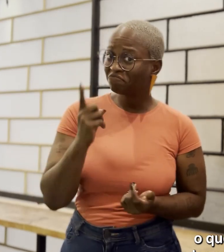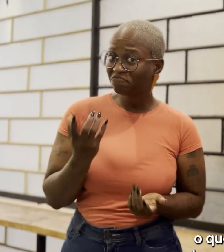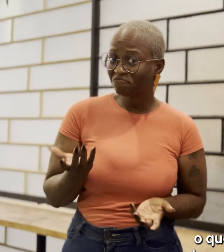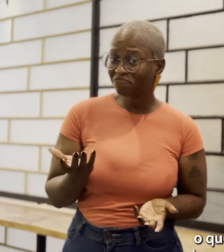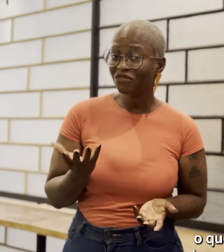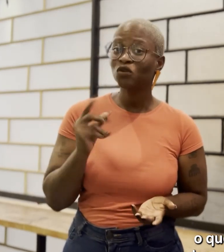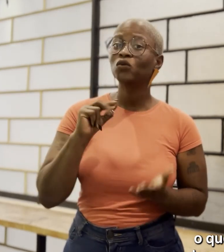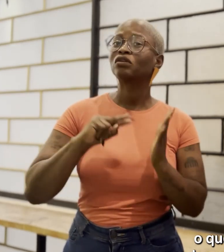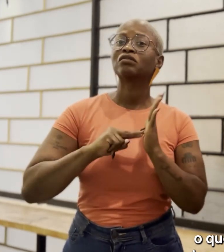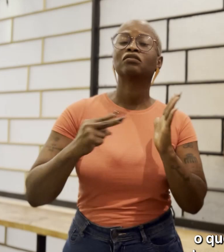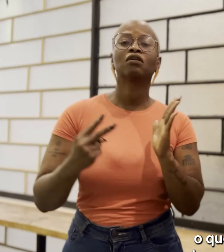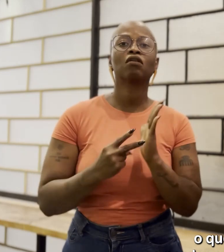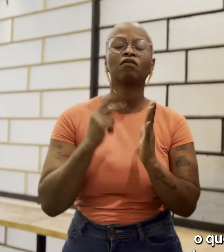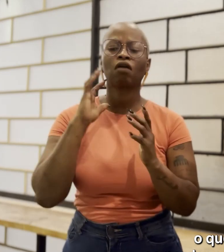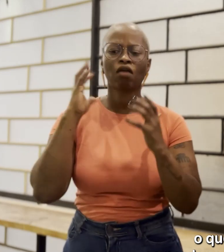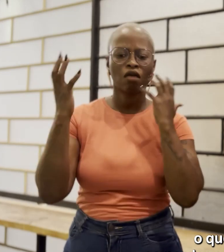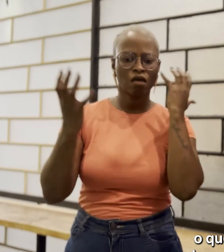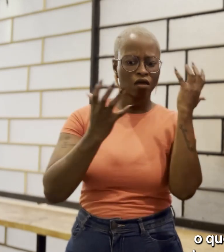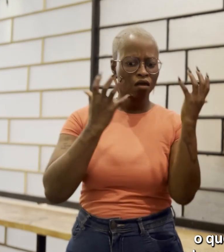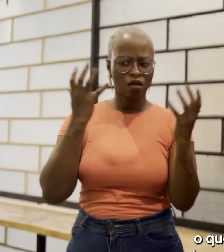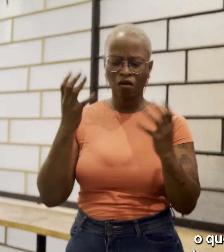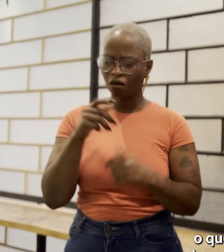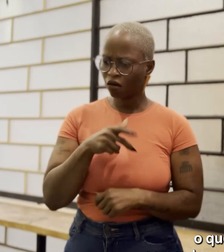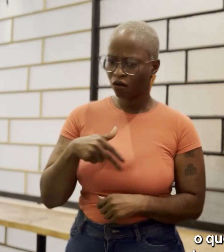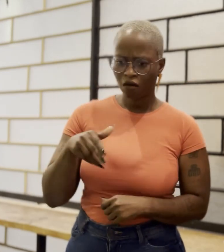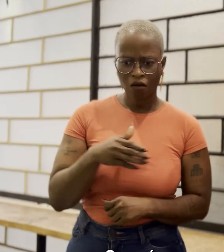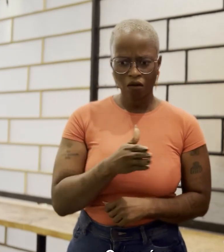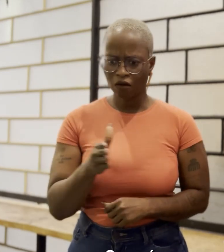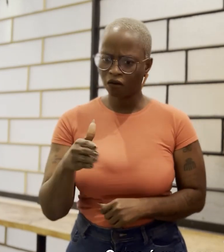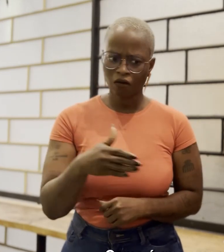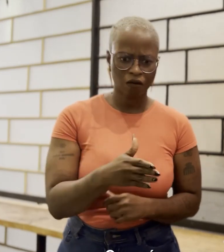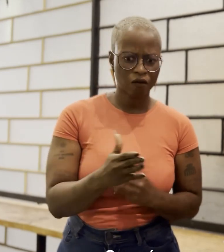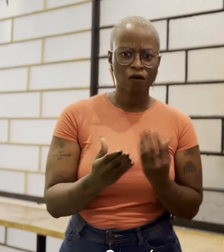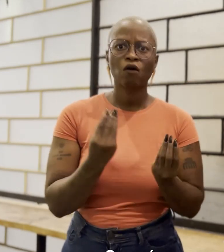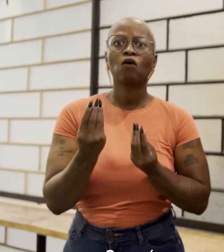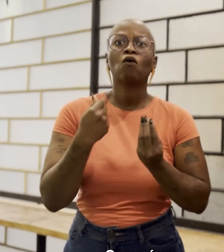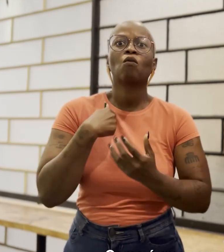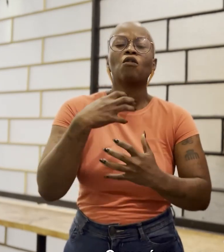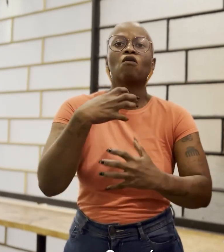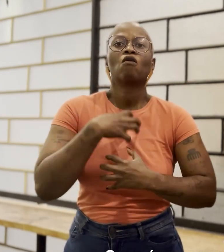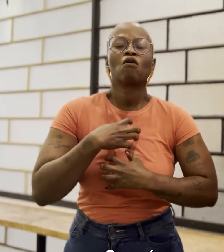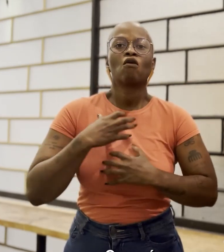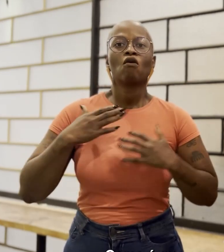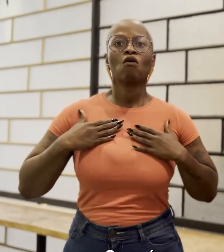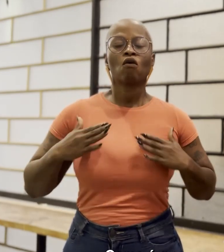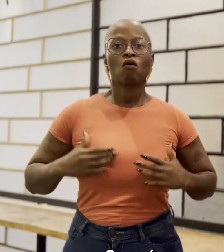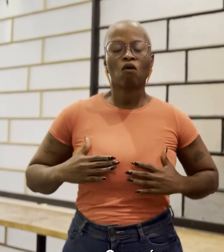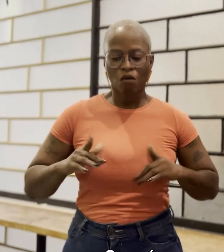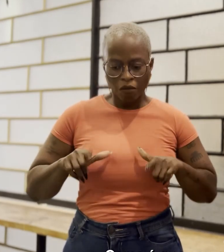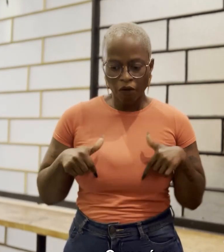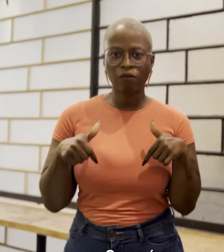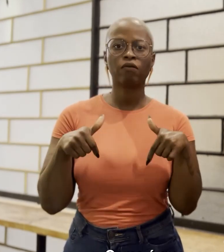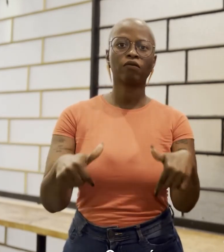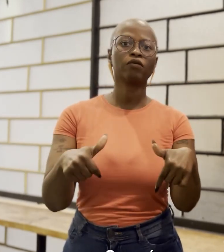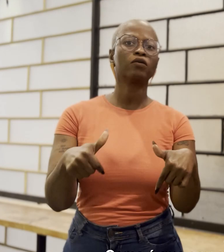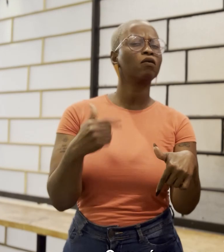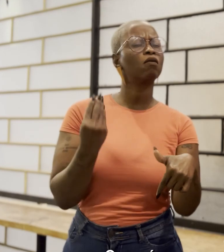O que significa se perder na própria cidade? Como é que seu corpo está respondendo